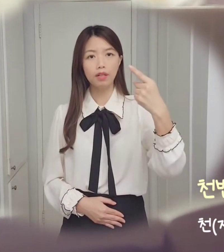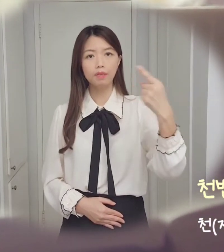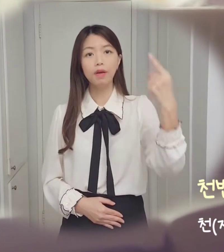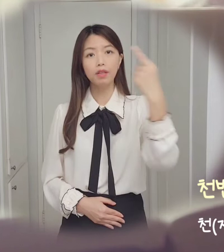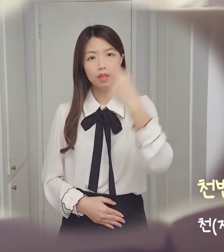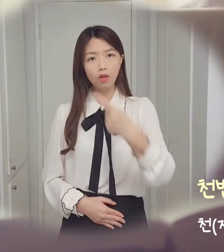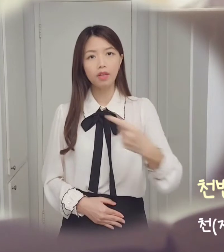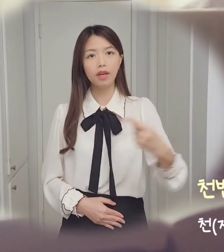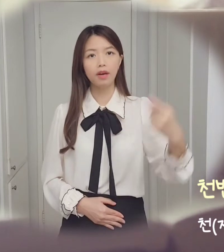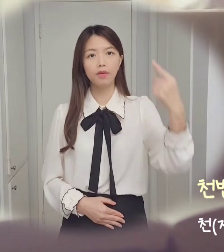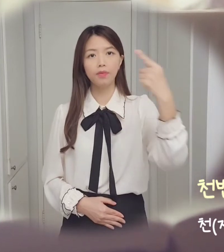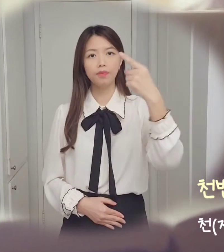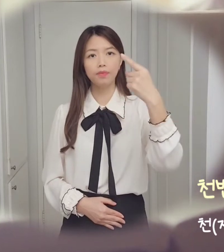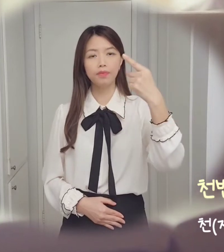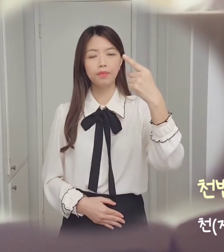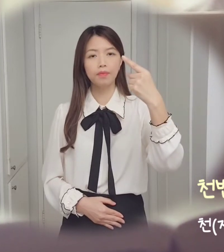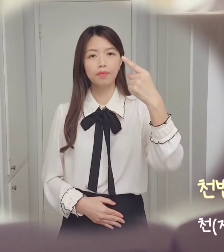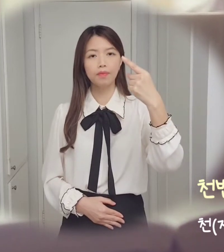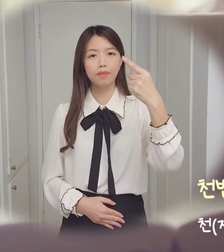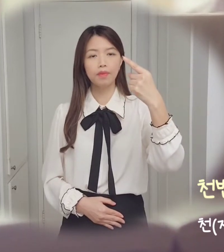그린다고 생각하시면 천이에요.